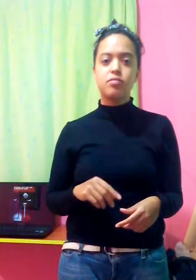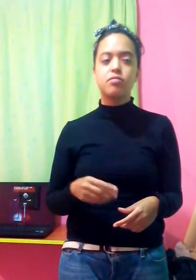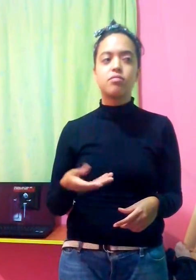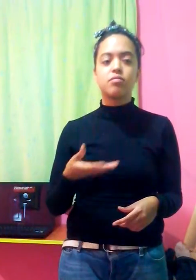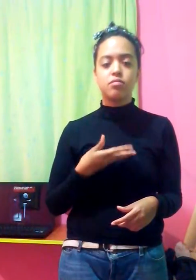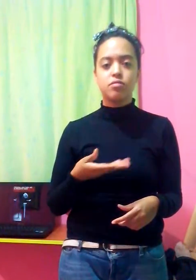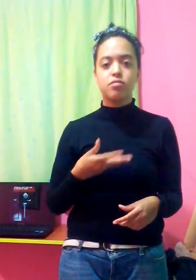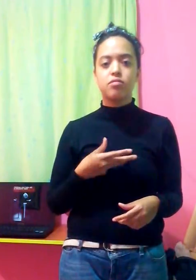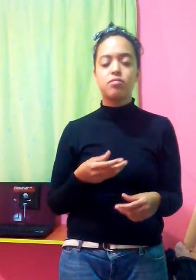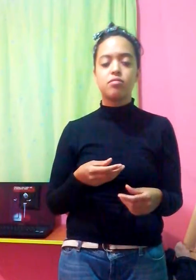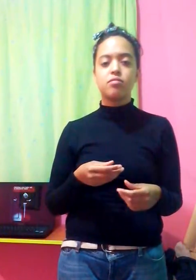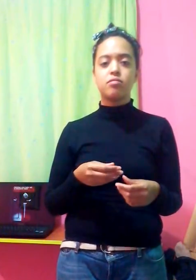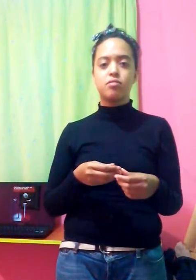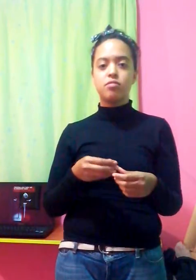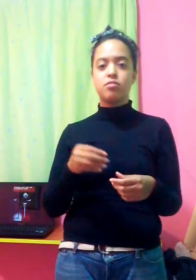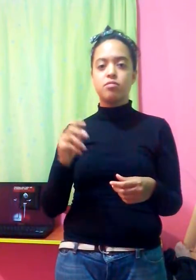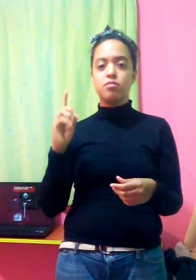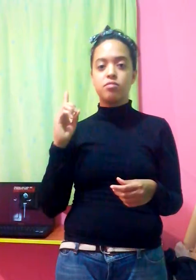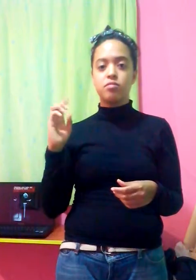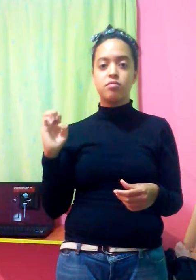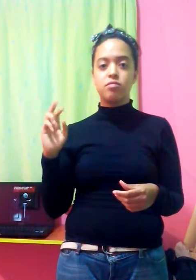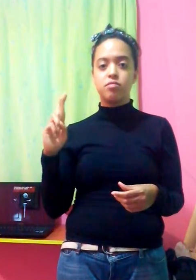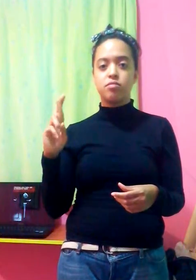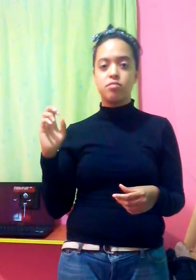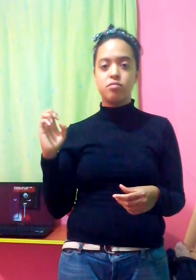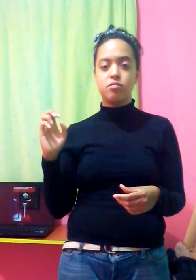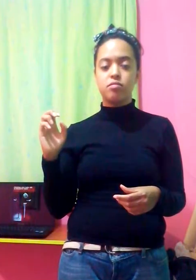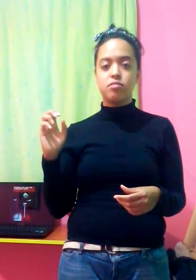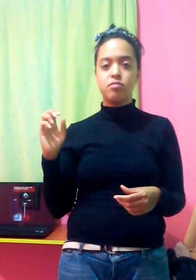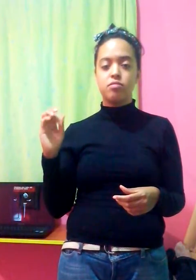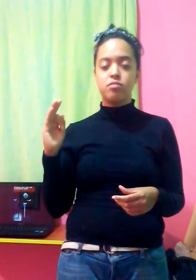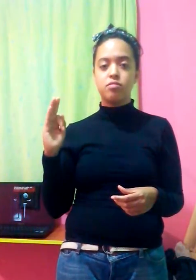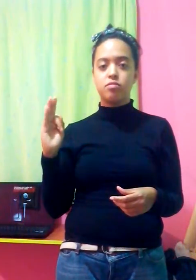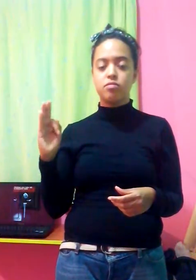colores que nada más ustedes ven. Fiucha. ¿Qué es eso?